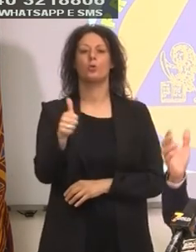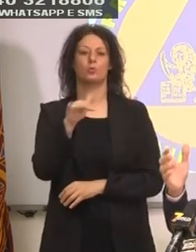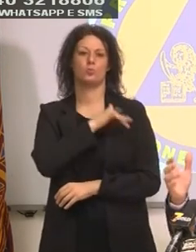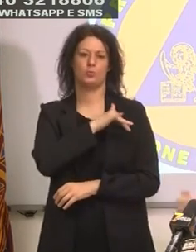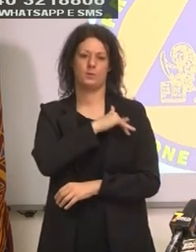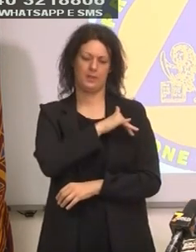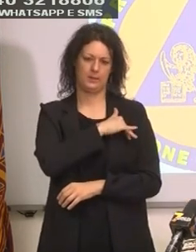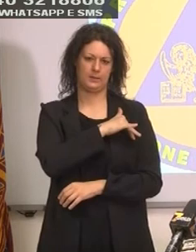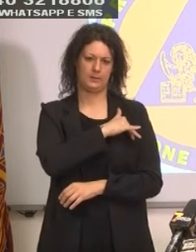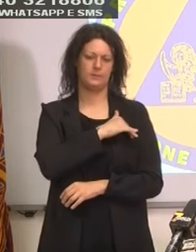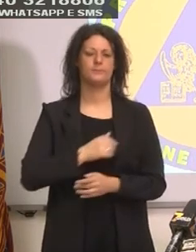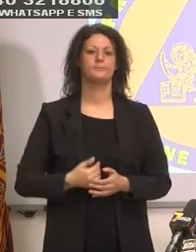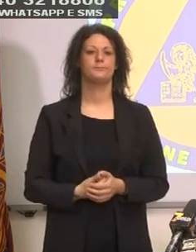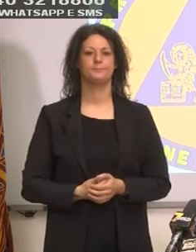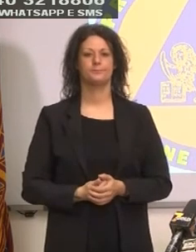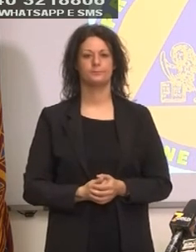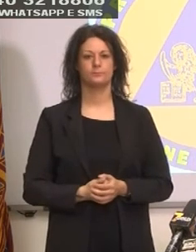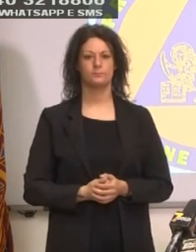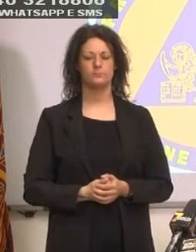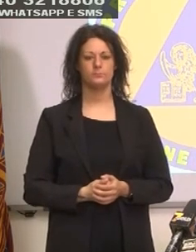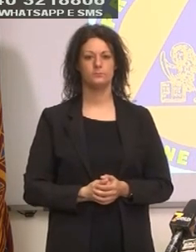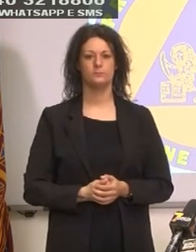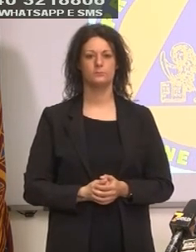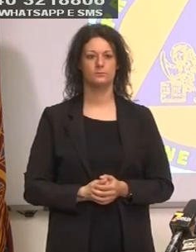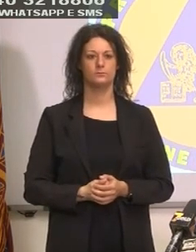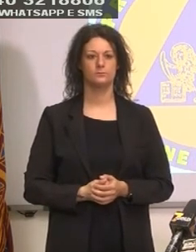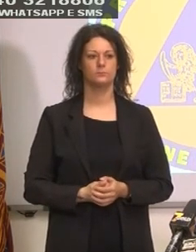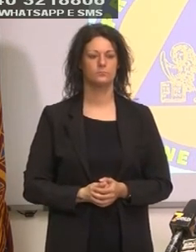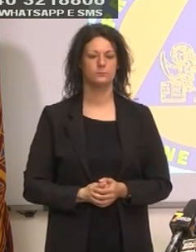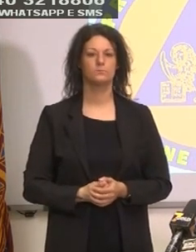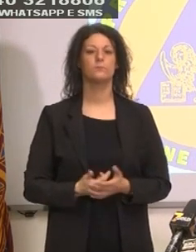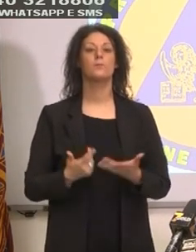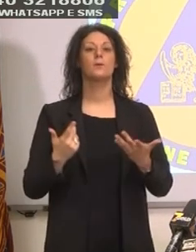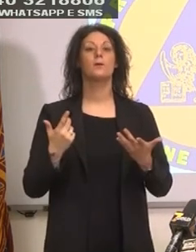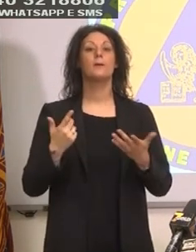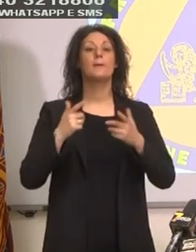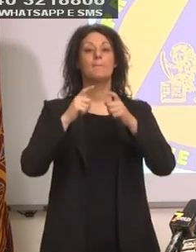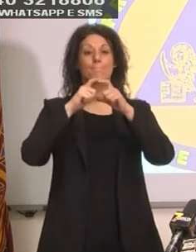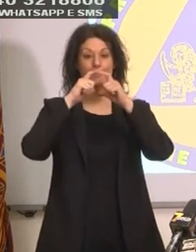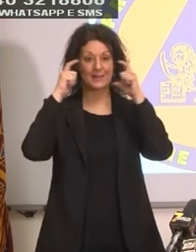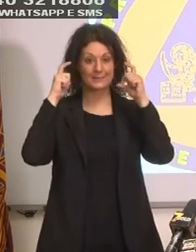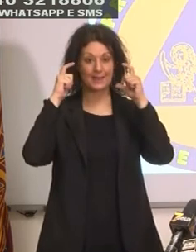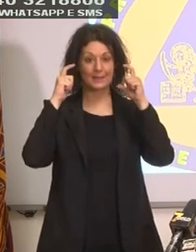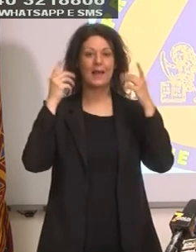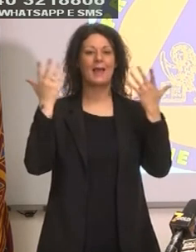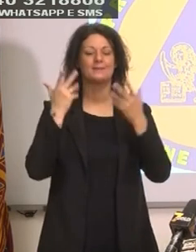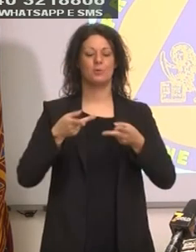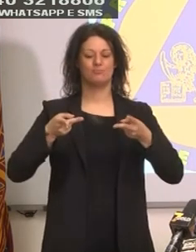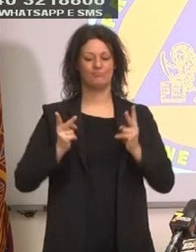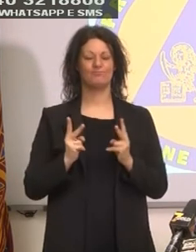diventano 5-6 metri quadrati, questo è un problema proprio matematico. E la mascherina non la si porta durante le